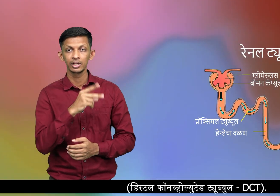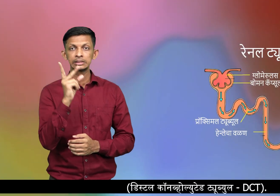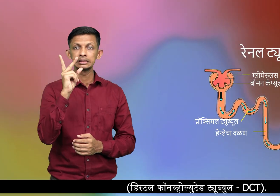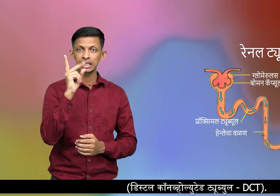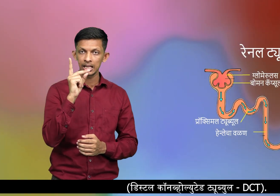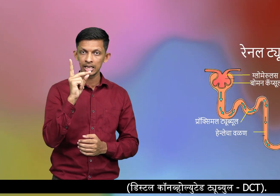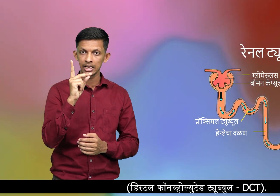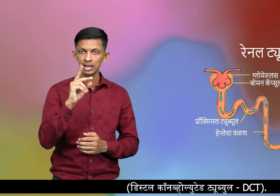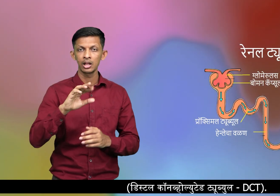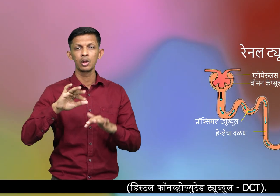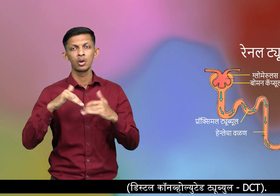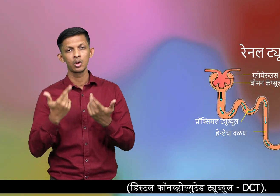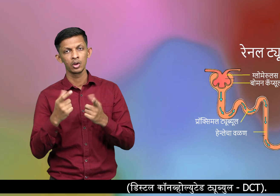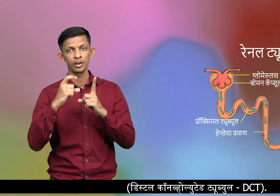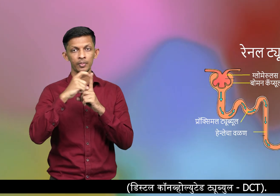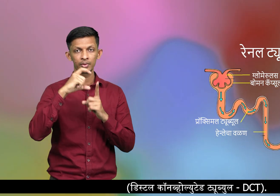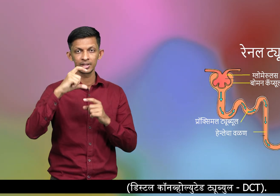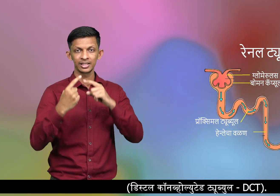डिस्टल कॉन्व्होल्युटेड ट्यूबल DCT.